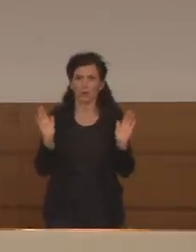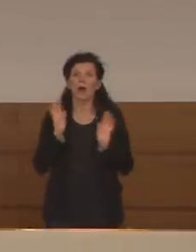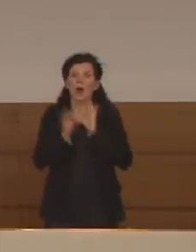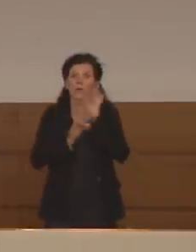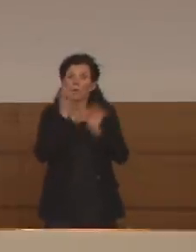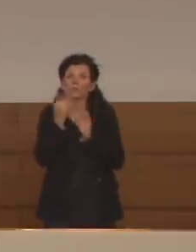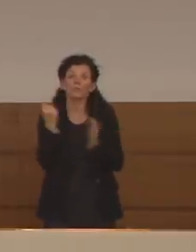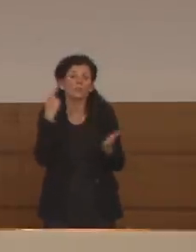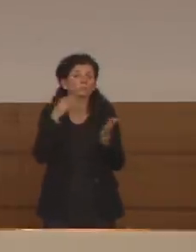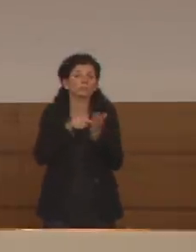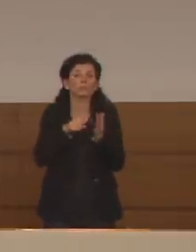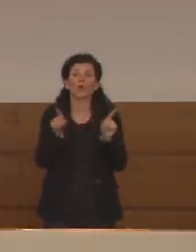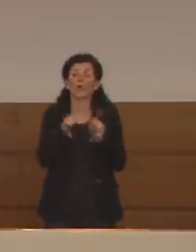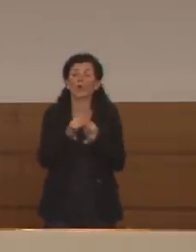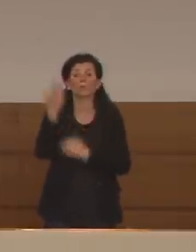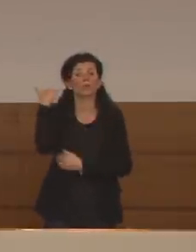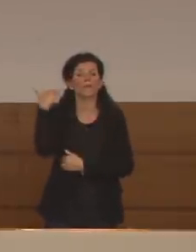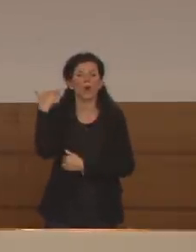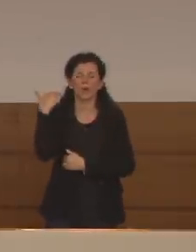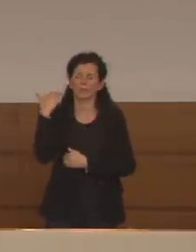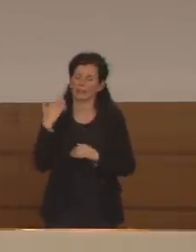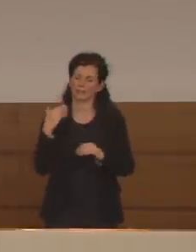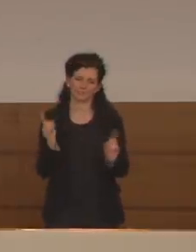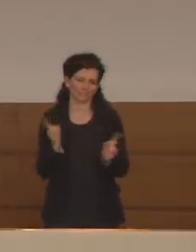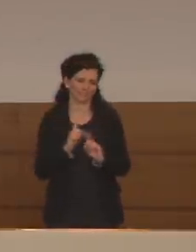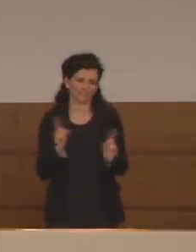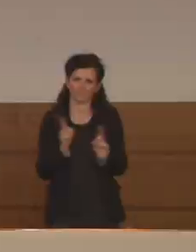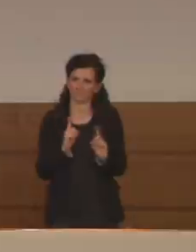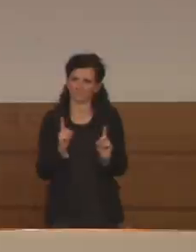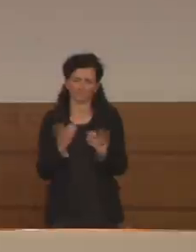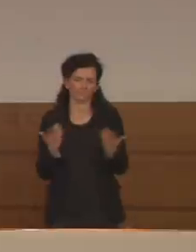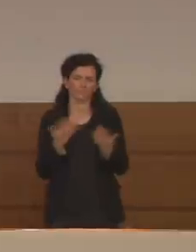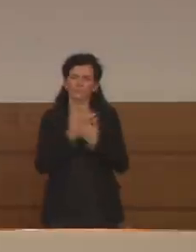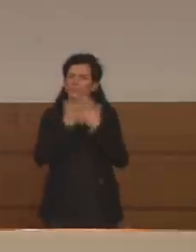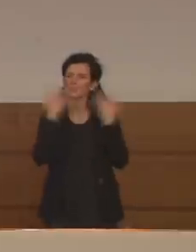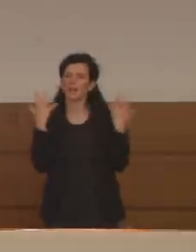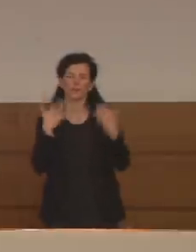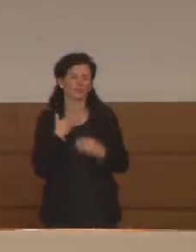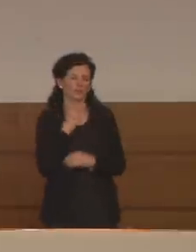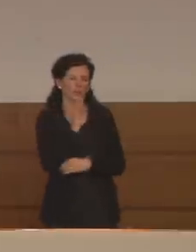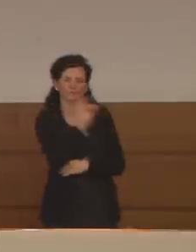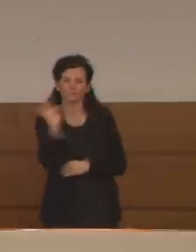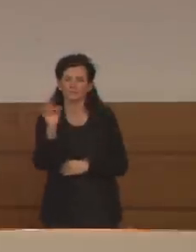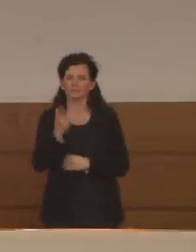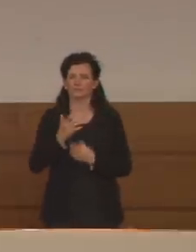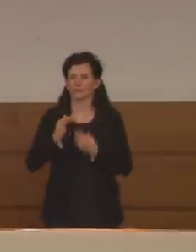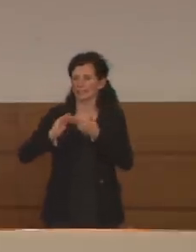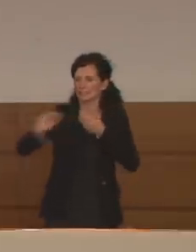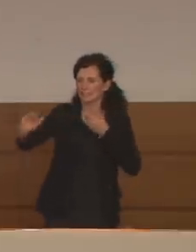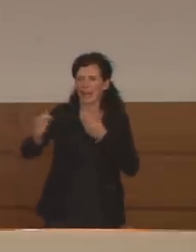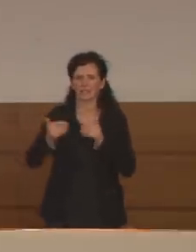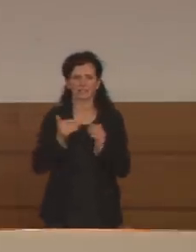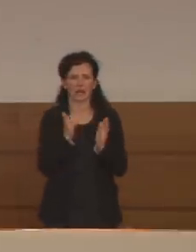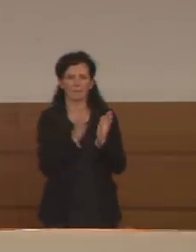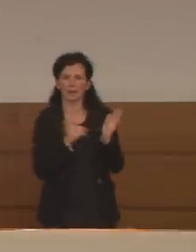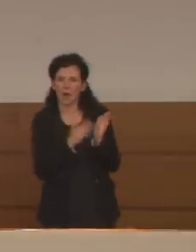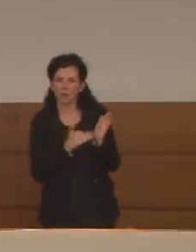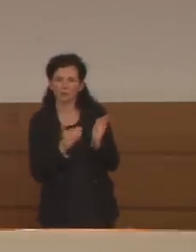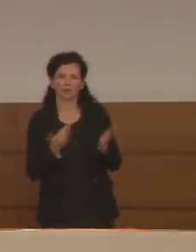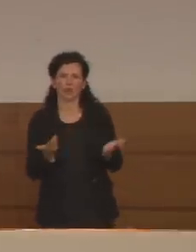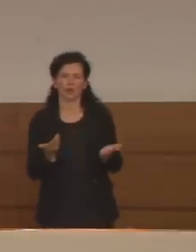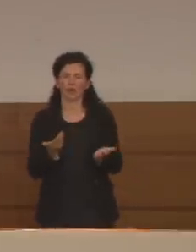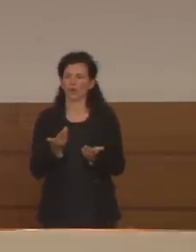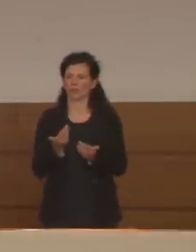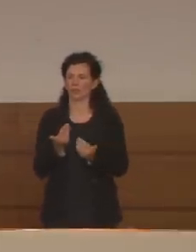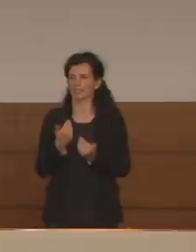prima perché chiaramente alcune cose distanziamento sociale precauzioni sui